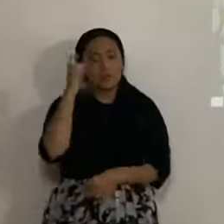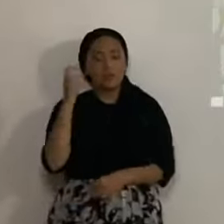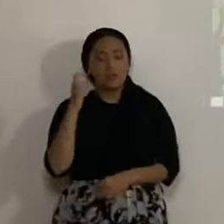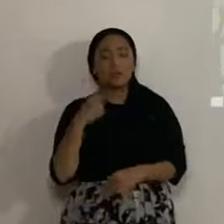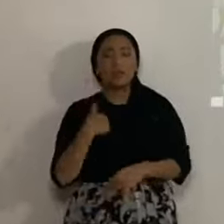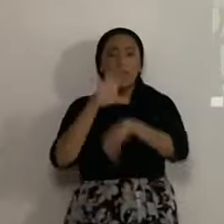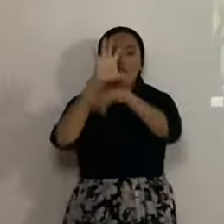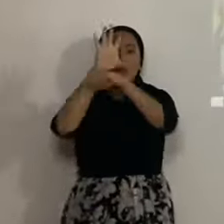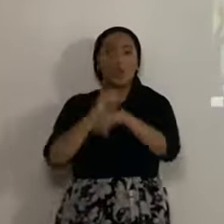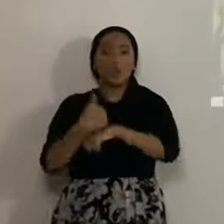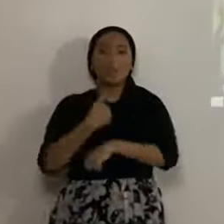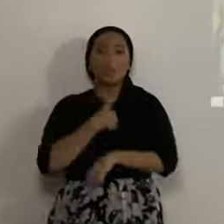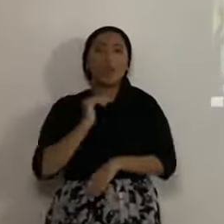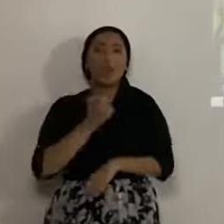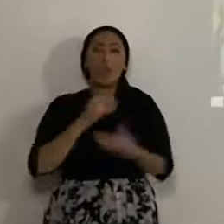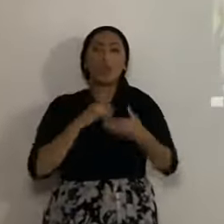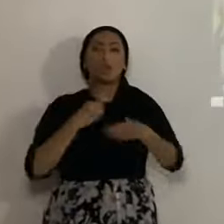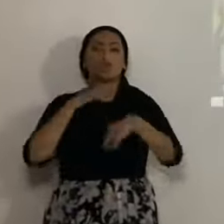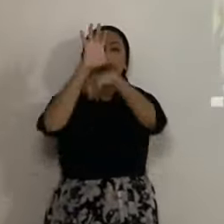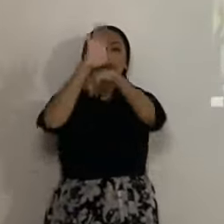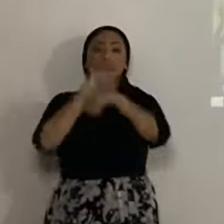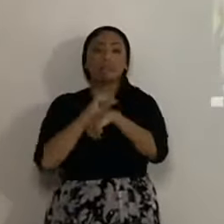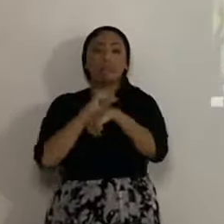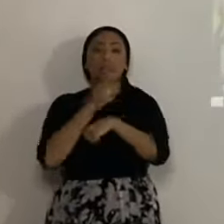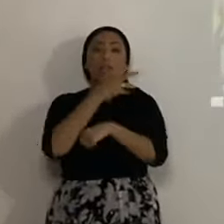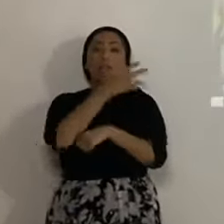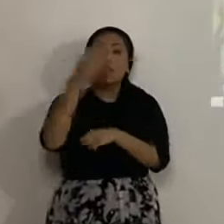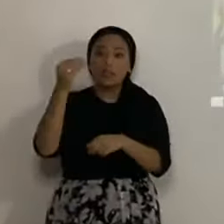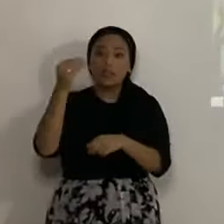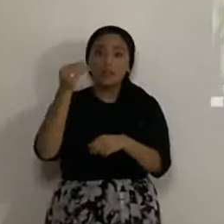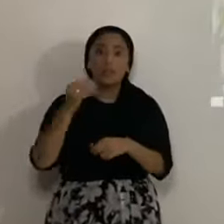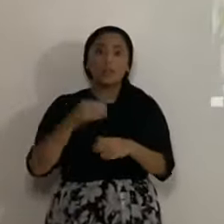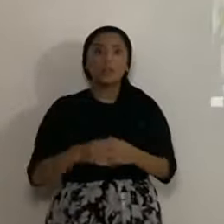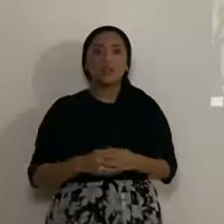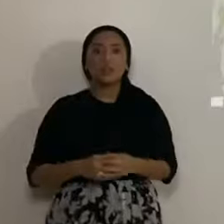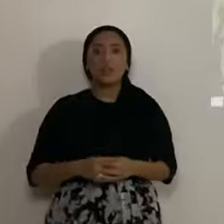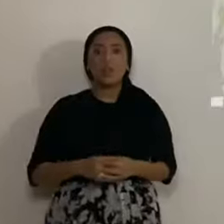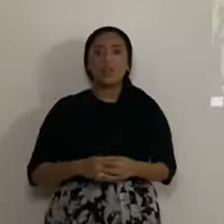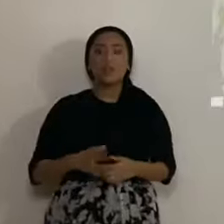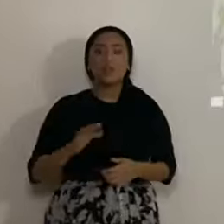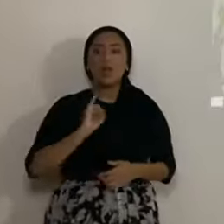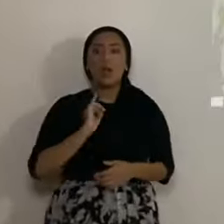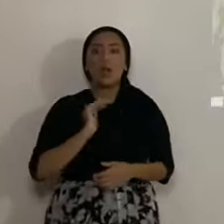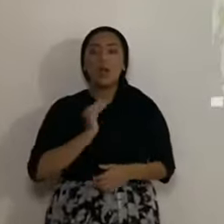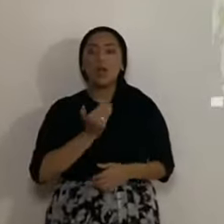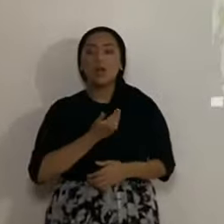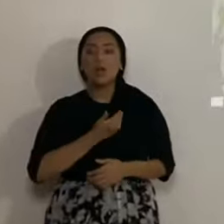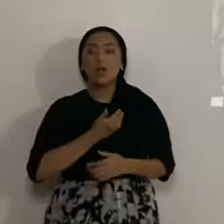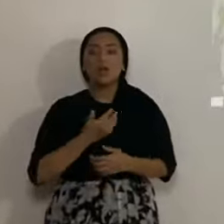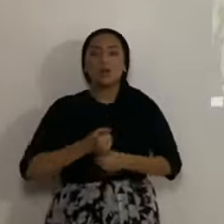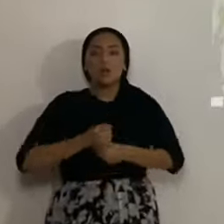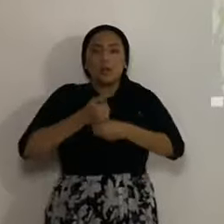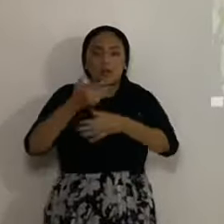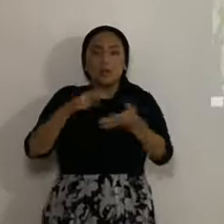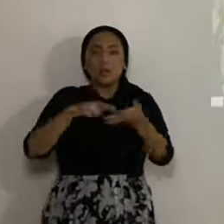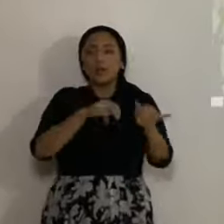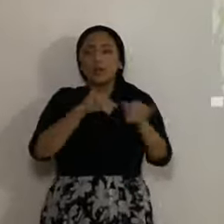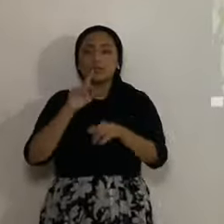hábito natural de nosotros y es el alito, o sea, el aliento del verdadero amor,